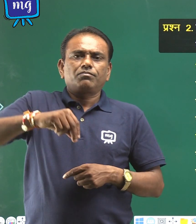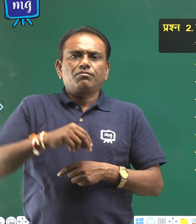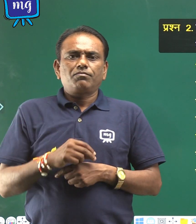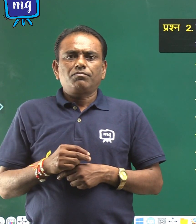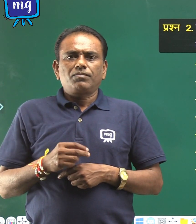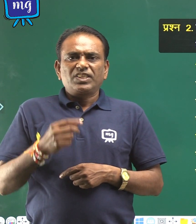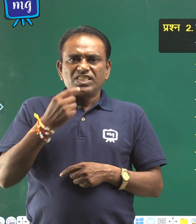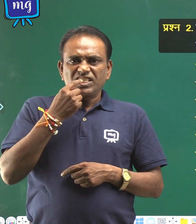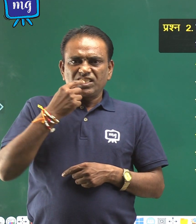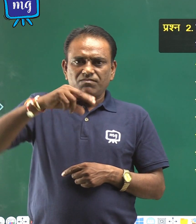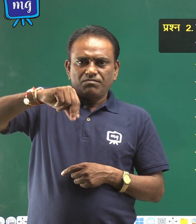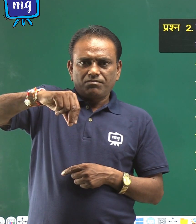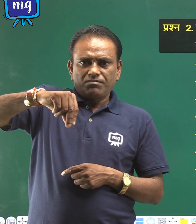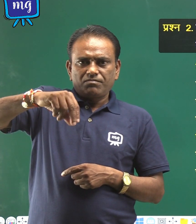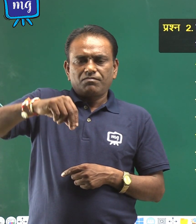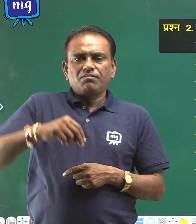रसगुल्ला,